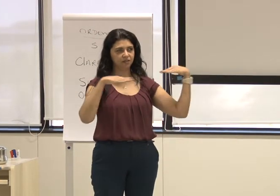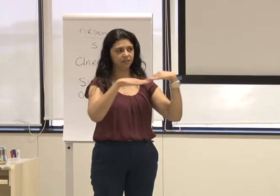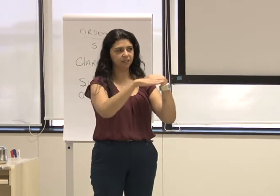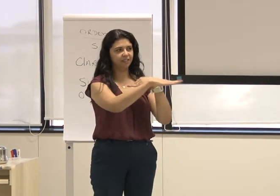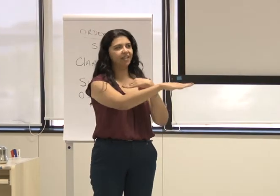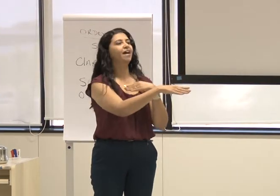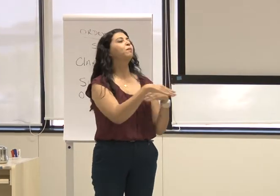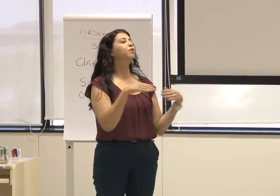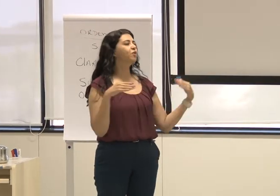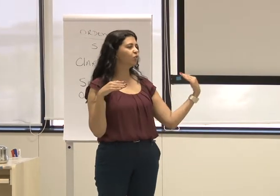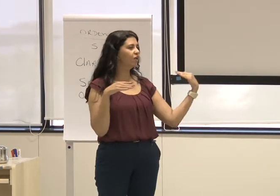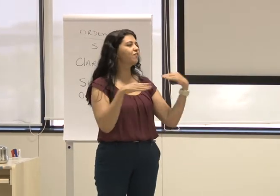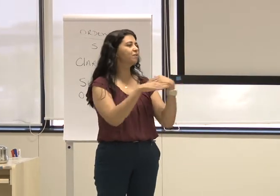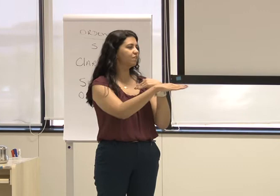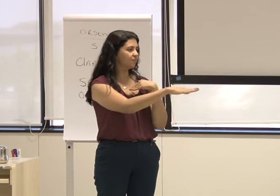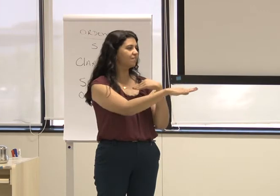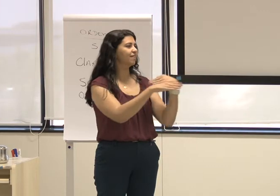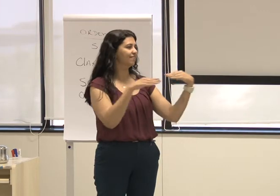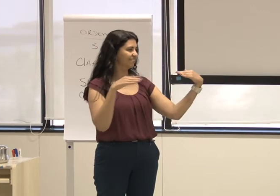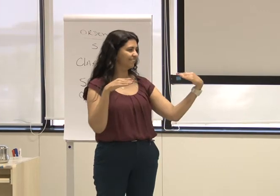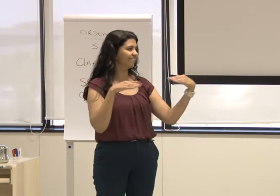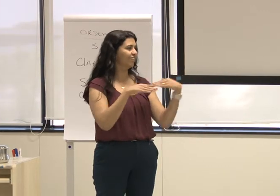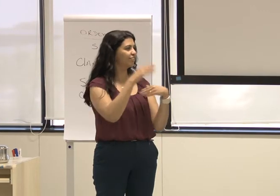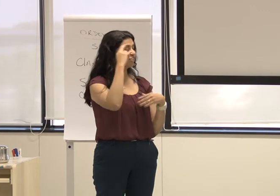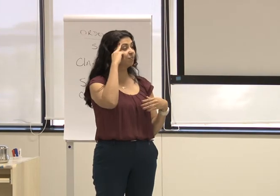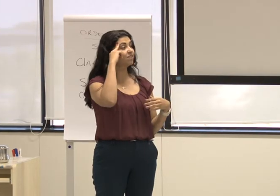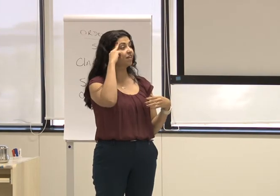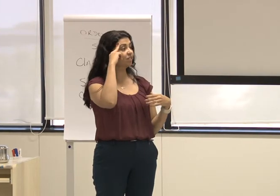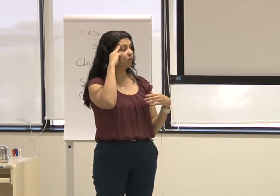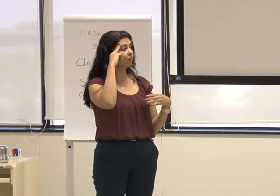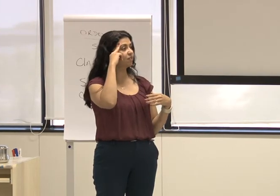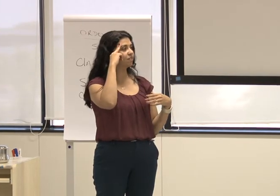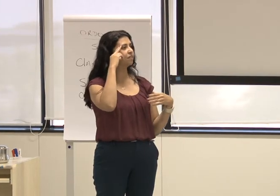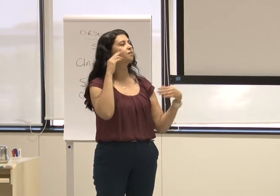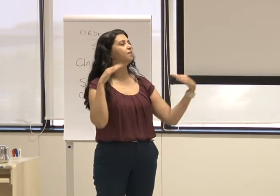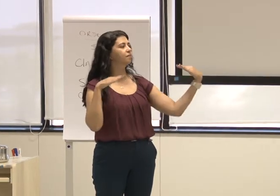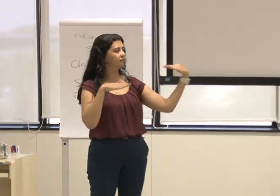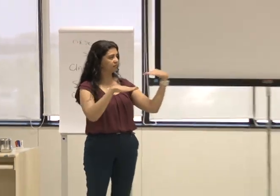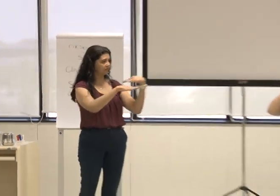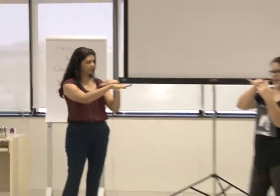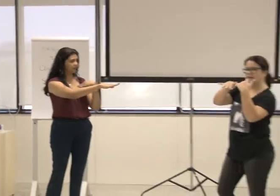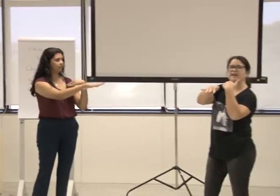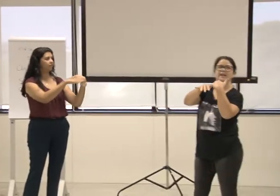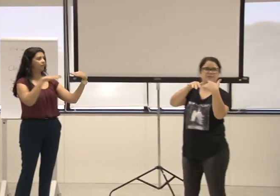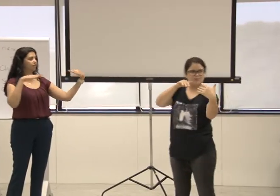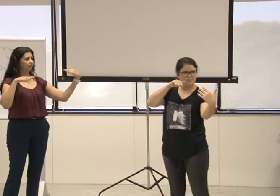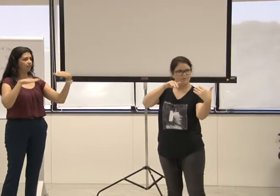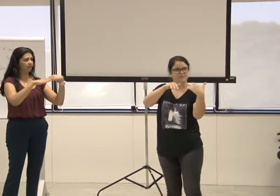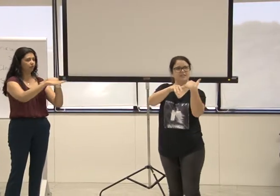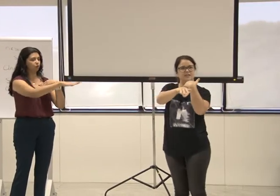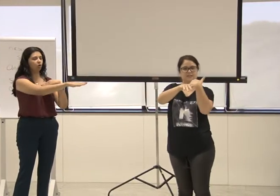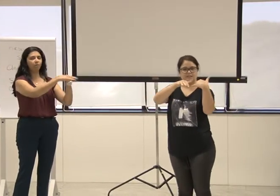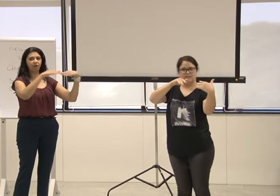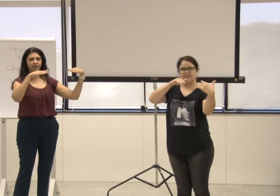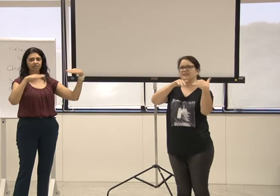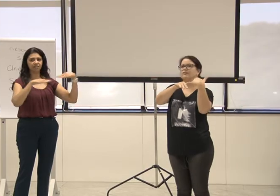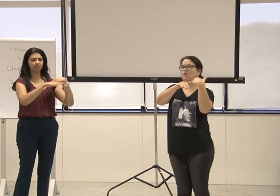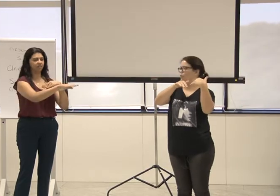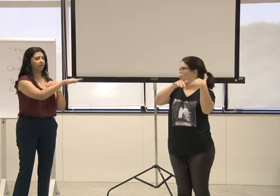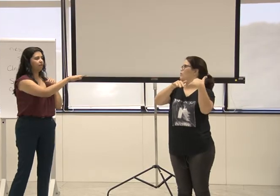é... Acabou que eu não ia fazer, mas fiz, né? Mas, você vê, mas é porque as pessoas conseguem... Isso. O normal é assim. Aí uma